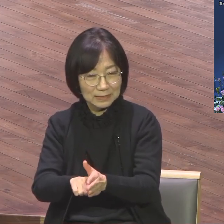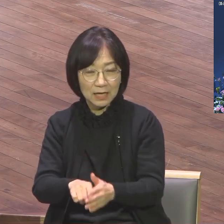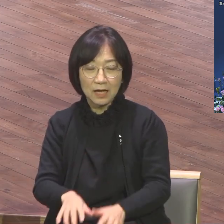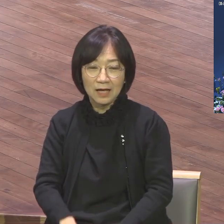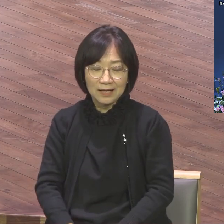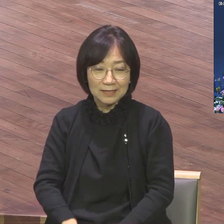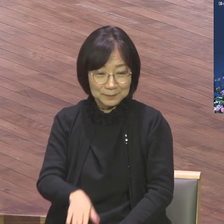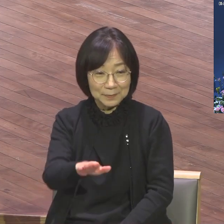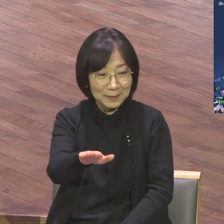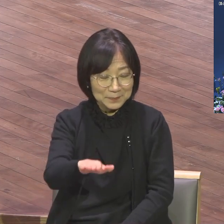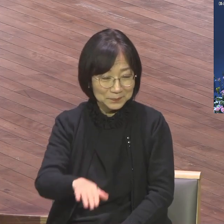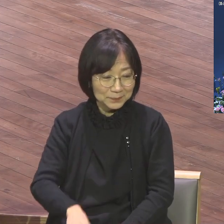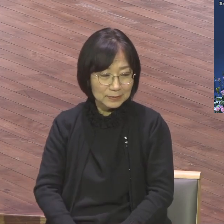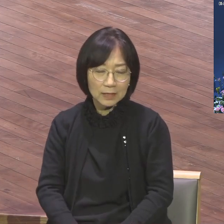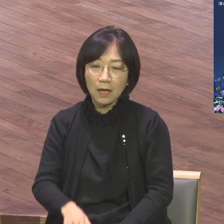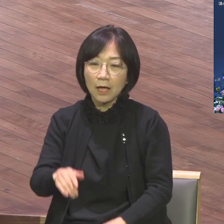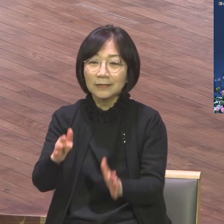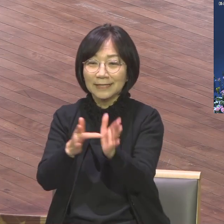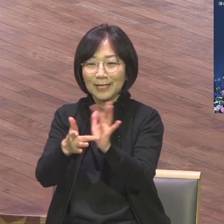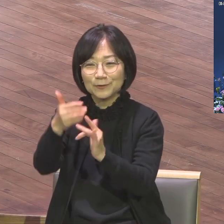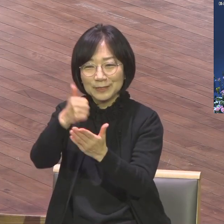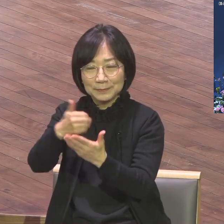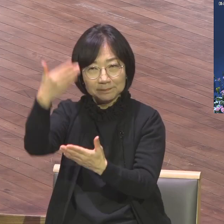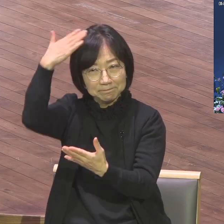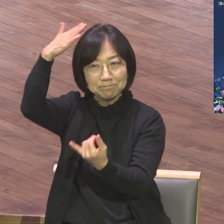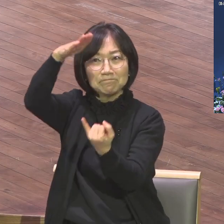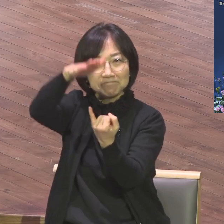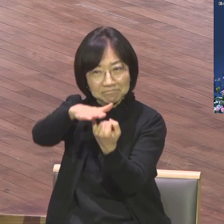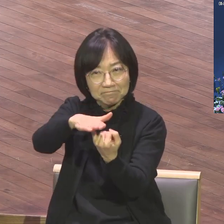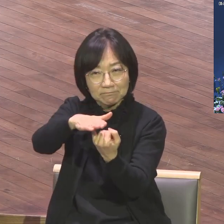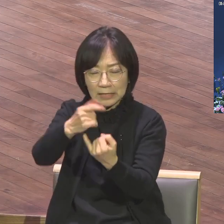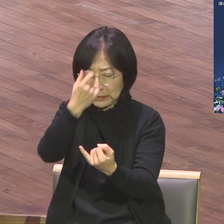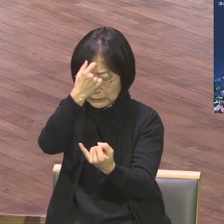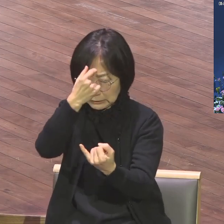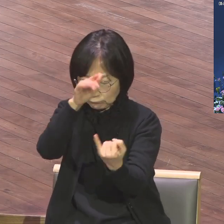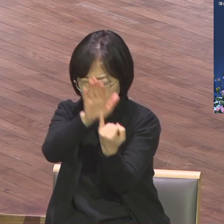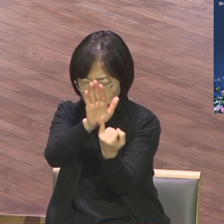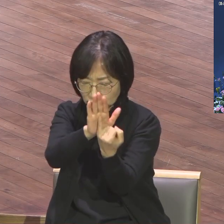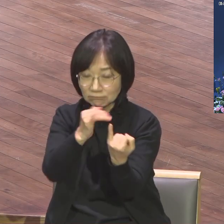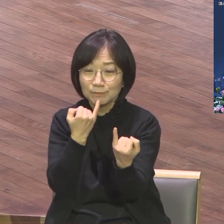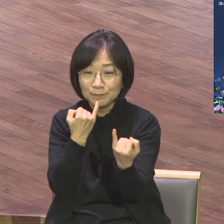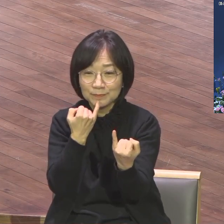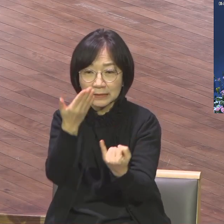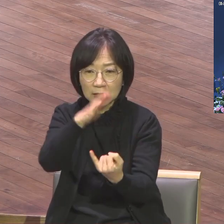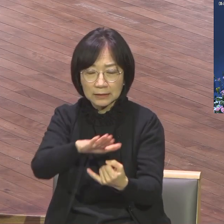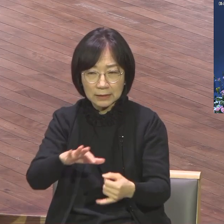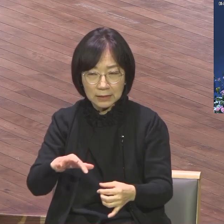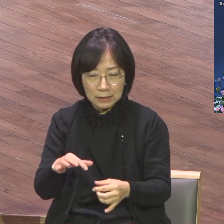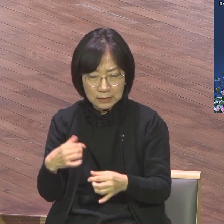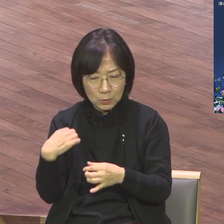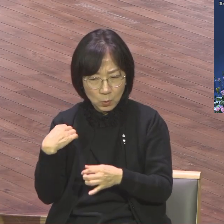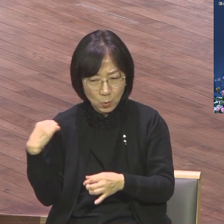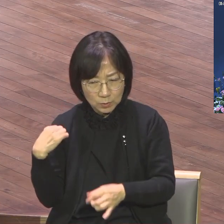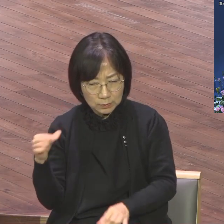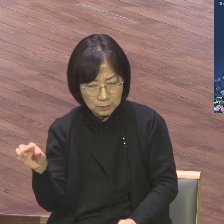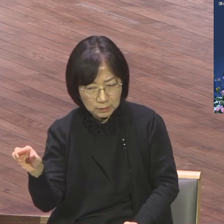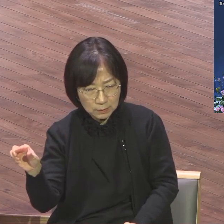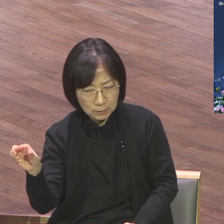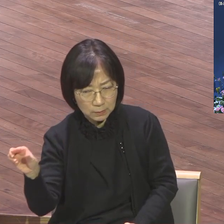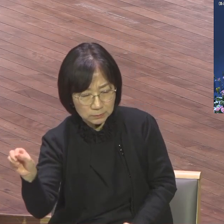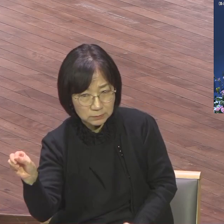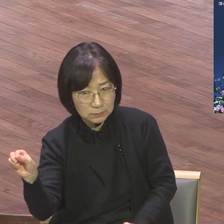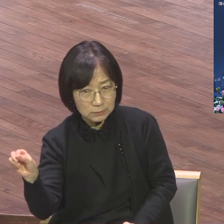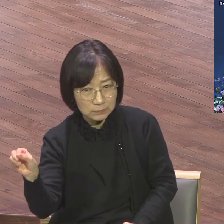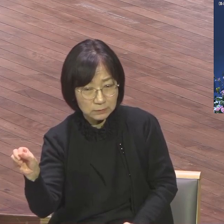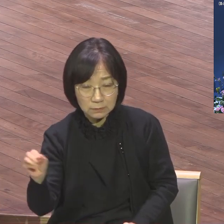있습니까? 예수님이 뭐 안수를 하든지 뭐 예수님이 기도를 해주든지 뭐 그래야지 예수님이 입고 있는 옷, 입고 있는